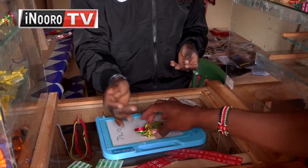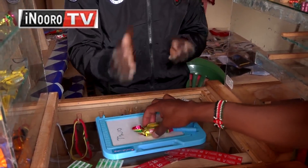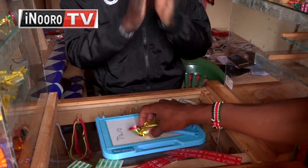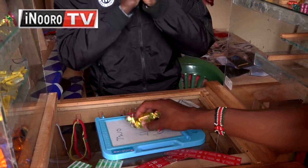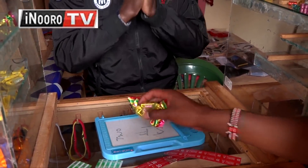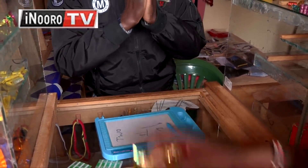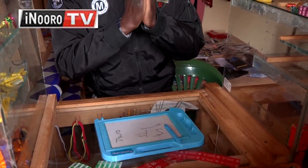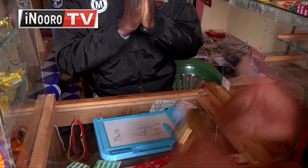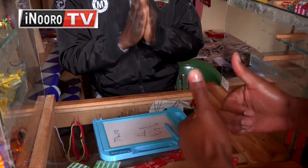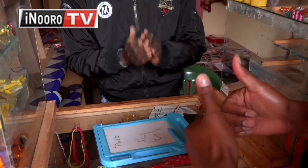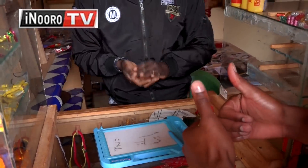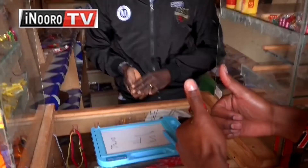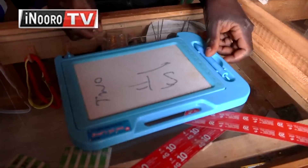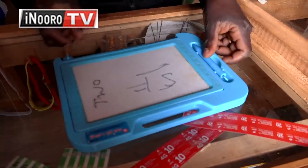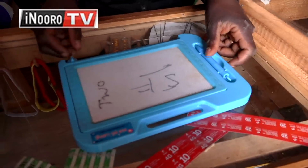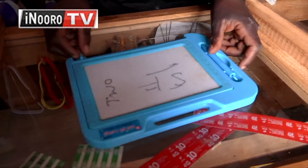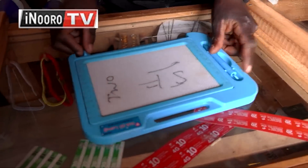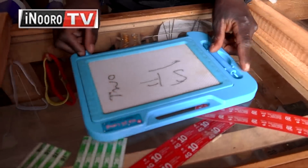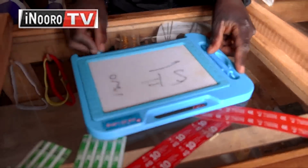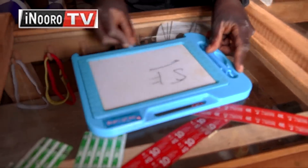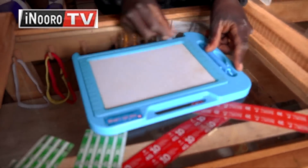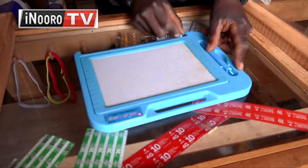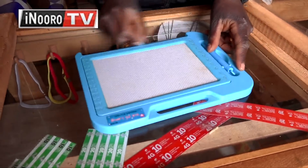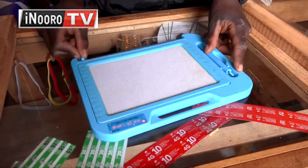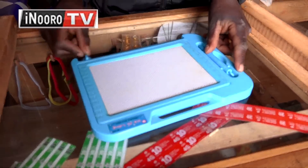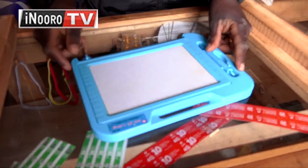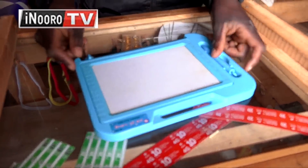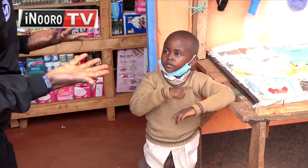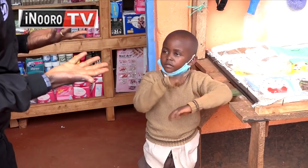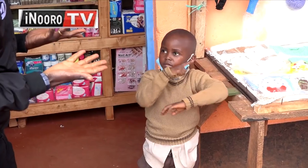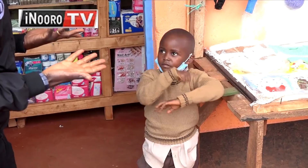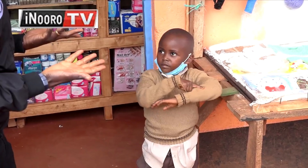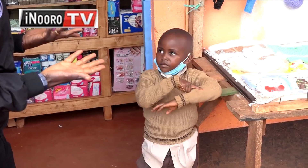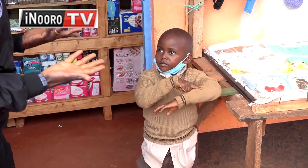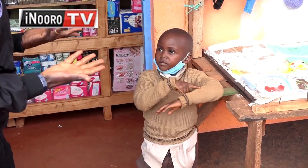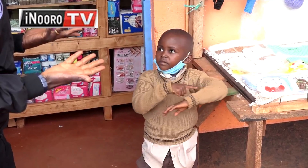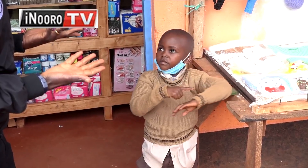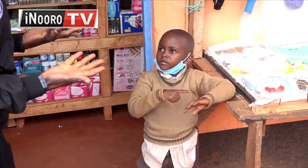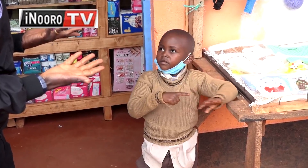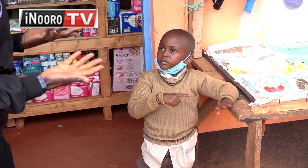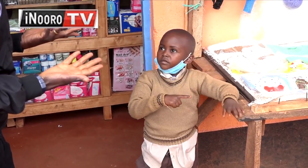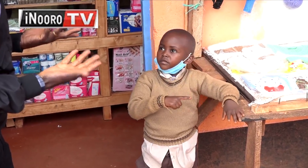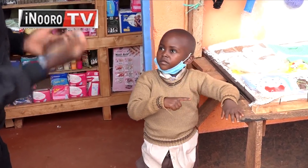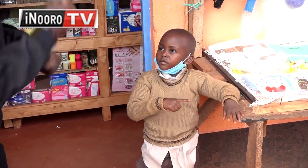muthenya riria mararaniria na andu matura-ini. Ngiribotera Inooro TV kuma itura ria